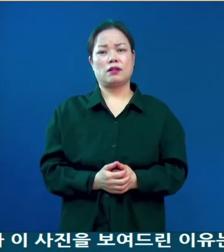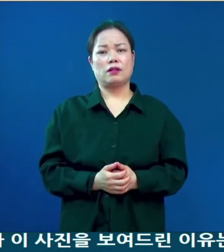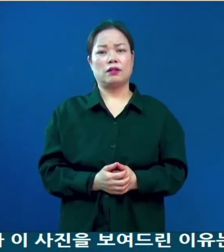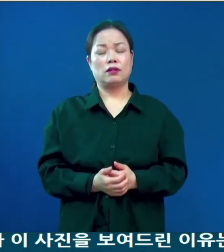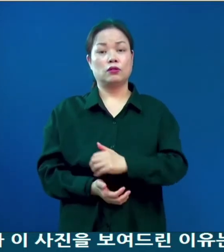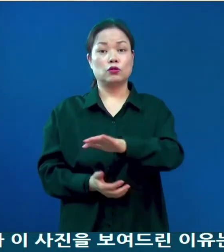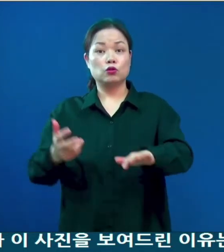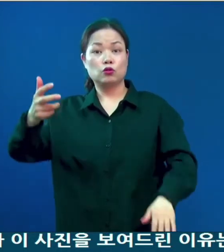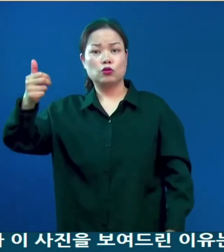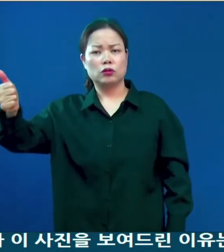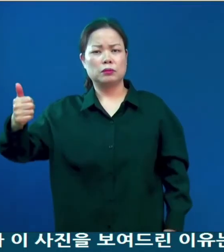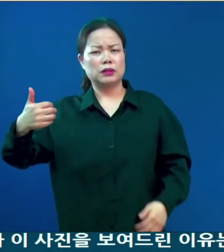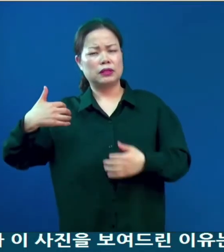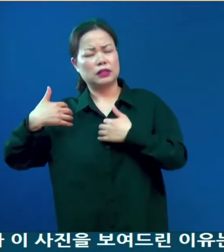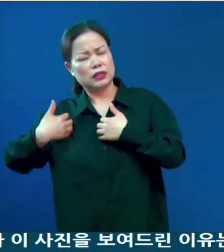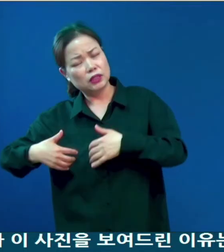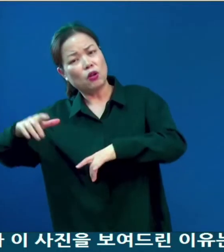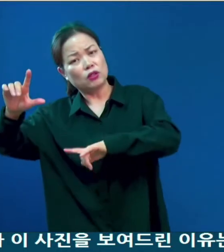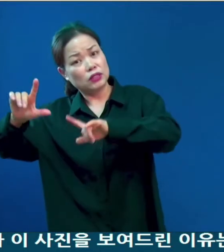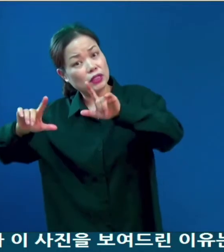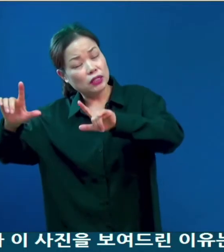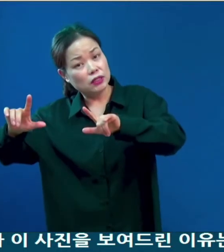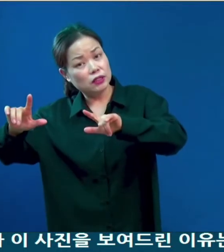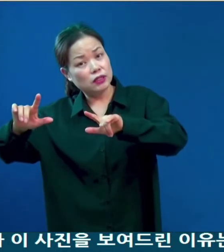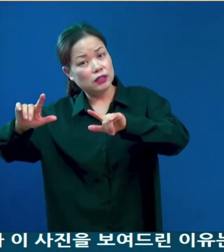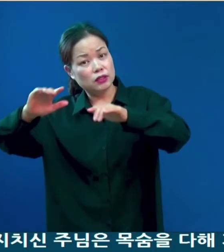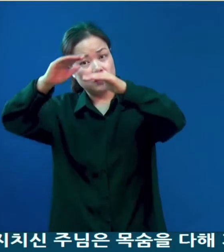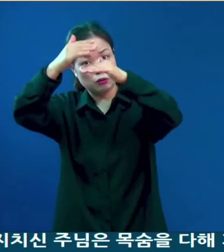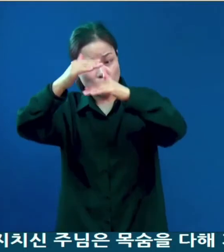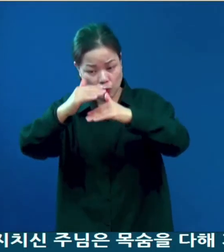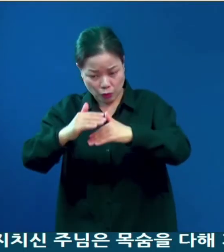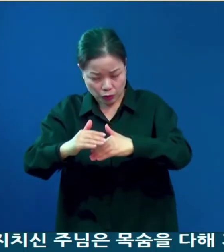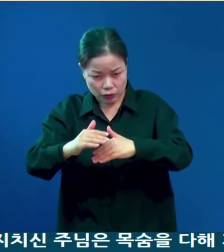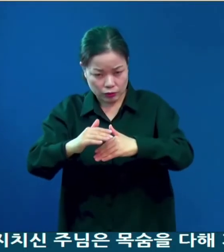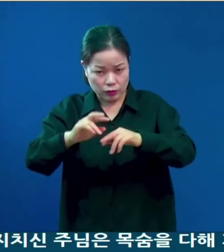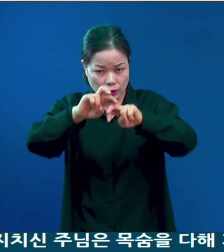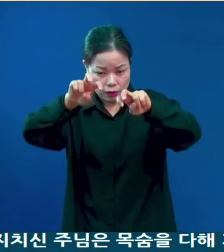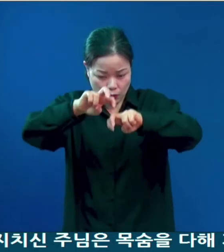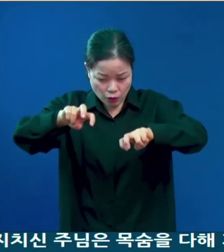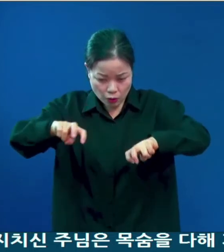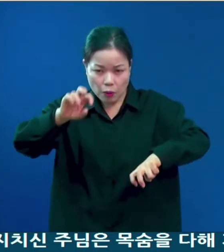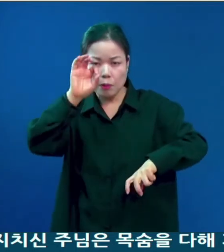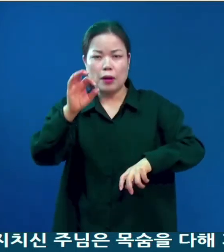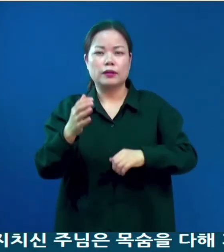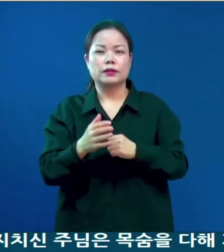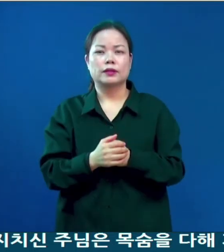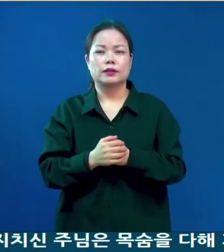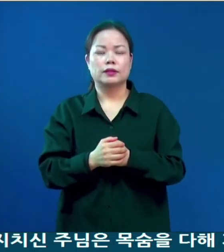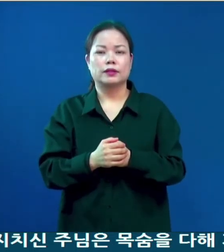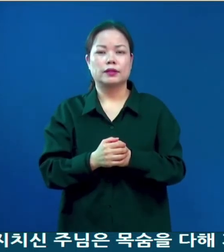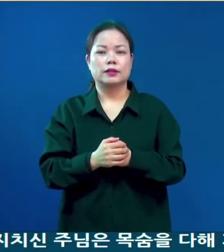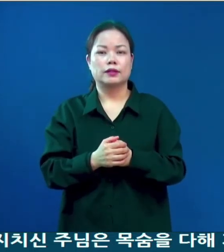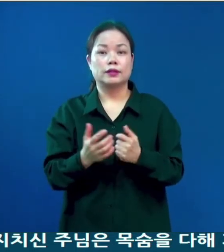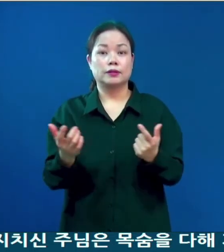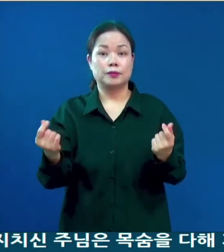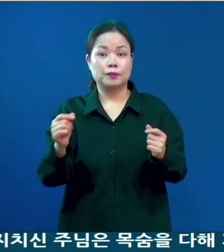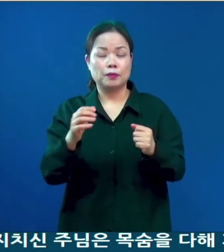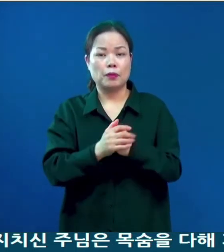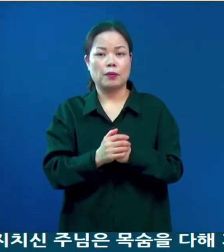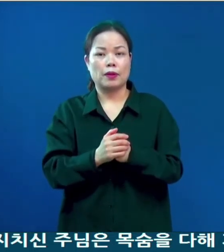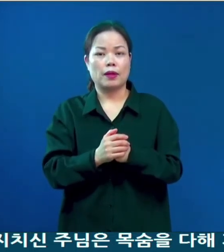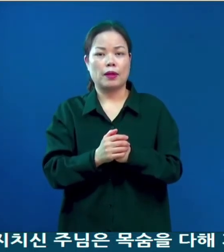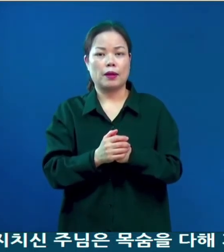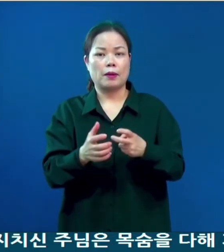사실 우리 주님의 그 지쳐있는 상태를 제가 좀 본문을 여기저기 좀 보면서 살펴봤는데, 병행 본문인 마가복음